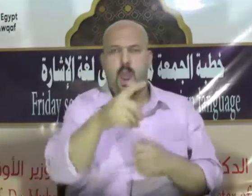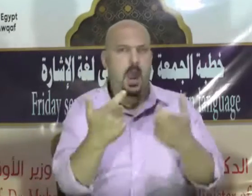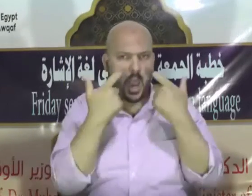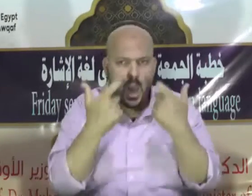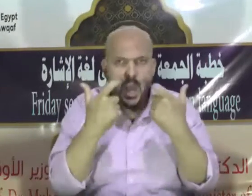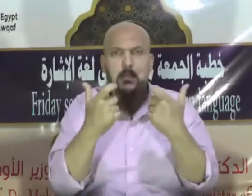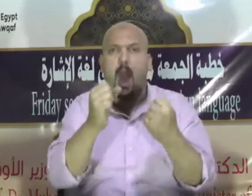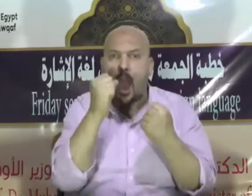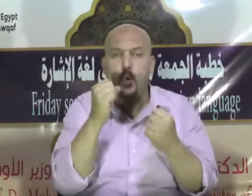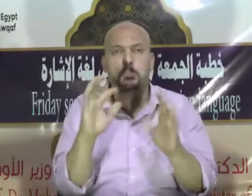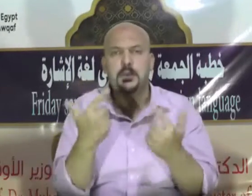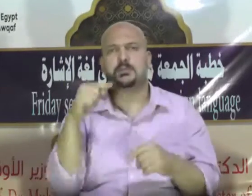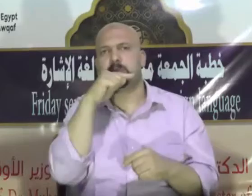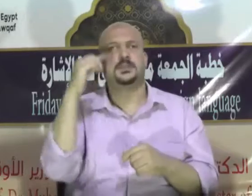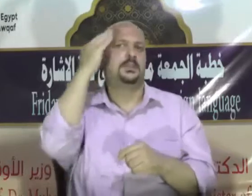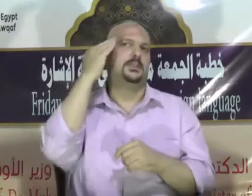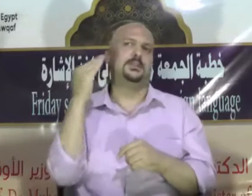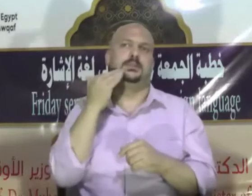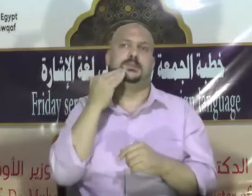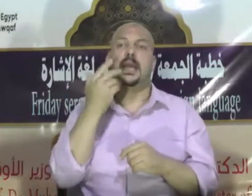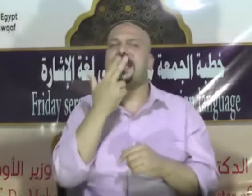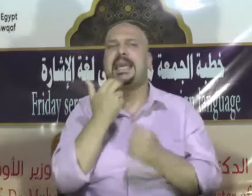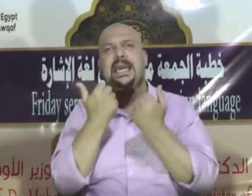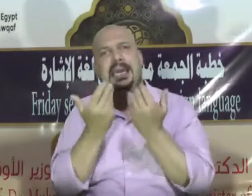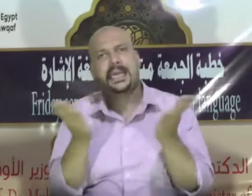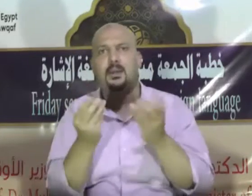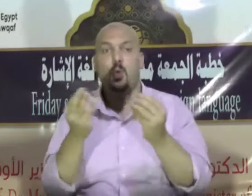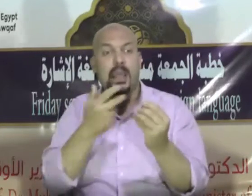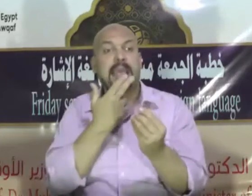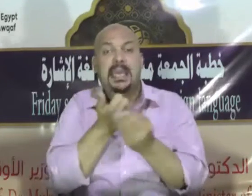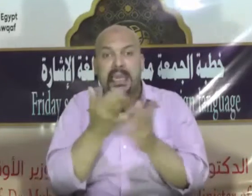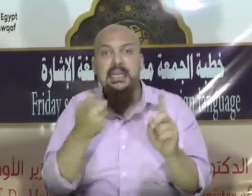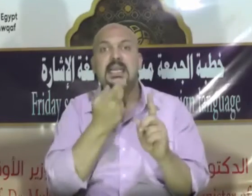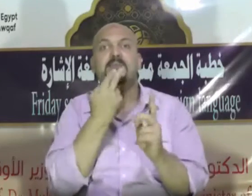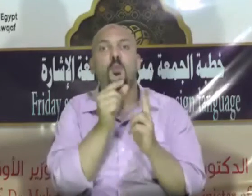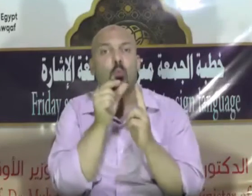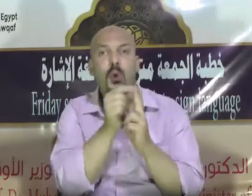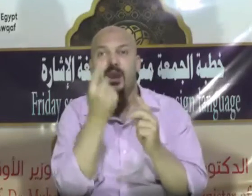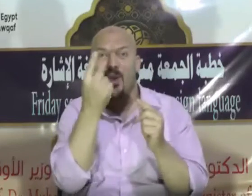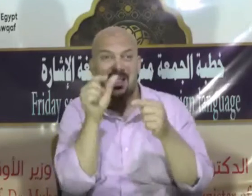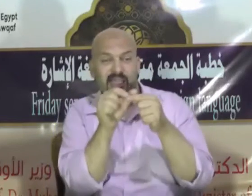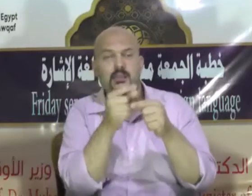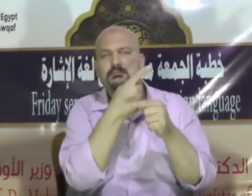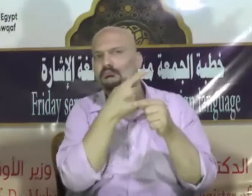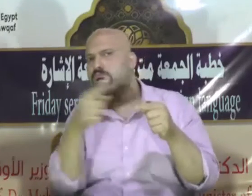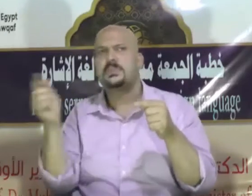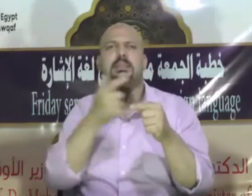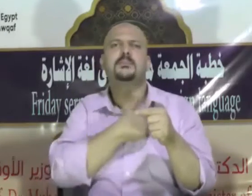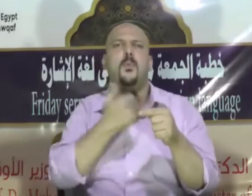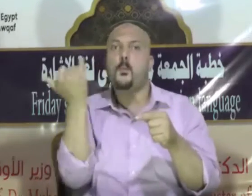خيرا، وكلمة خيرا جامعة ترشد إلى وجوب التحلي بأسمى